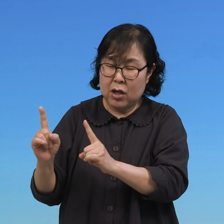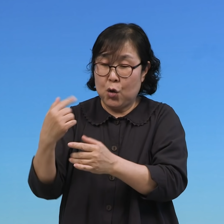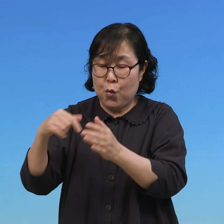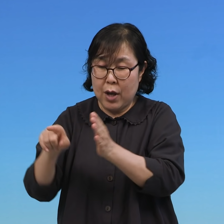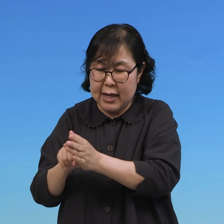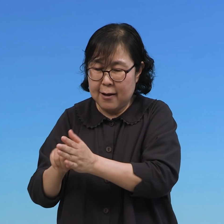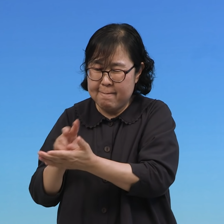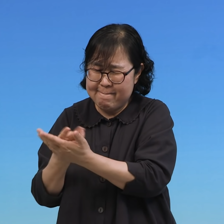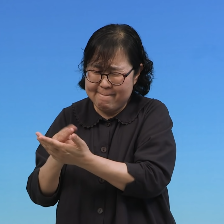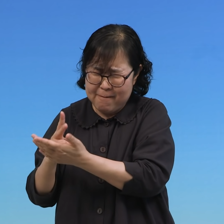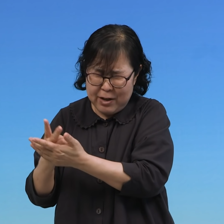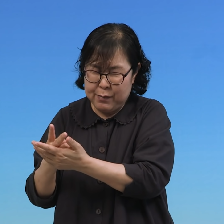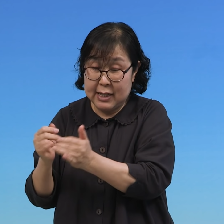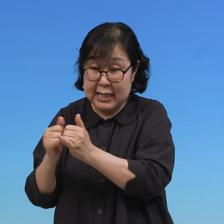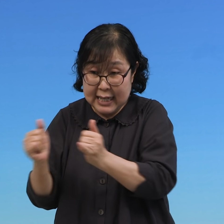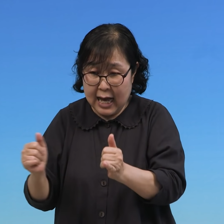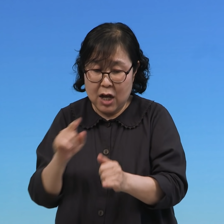자, 누가